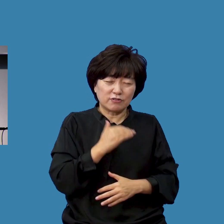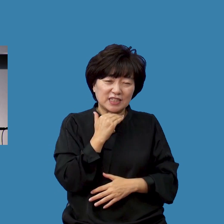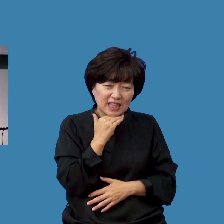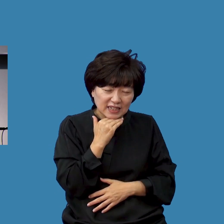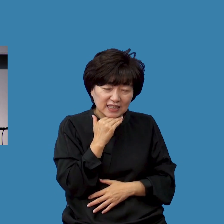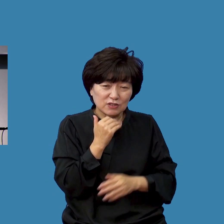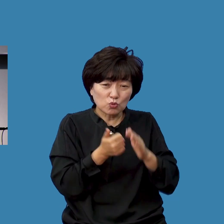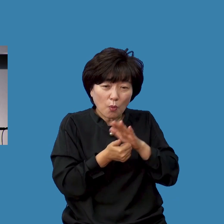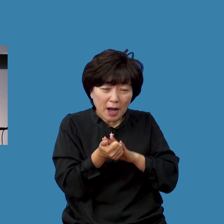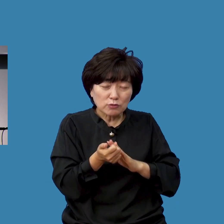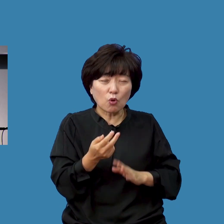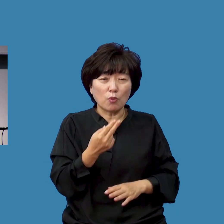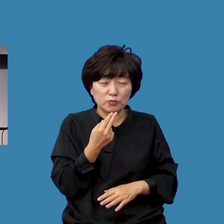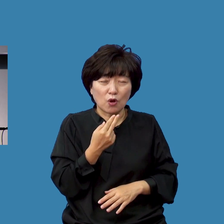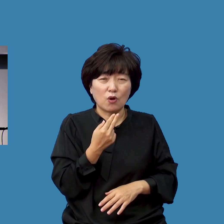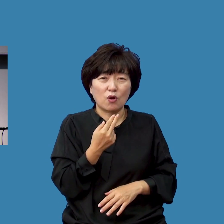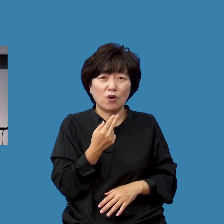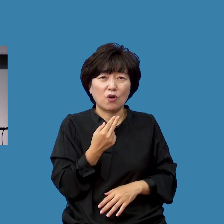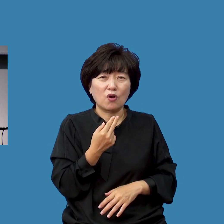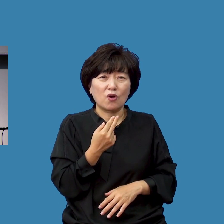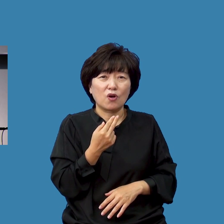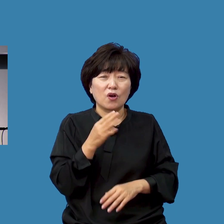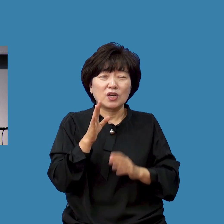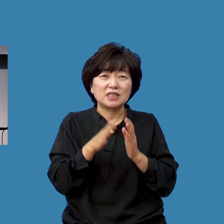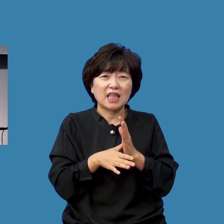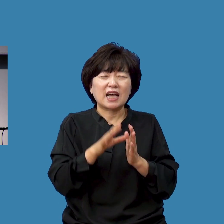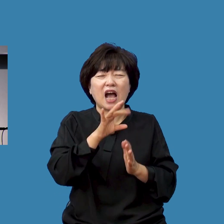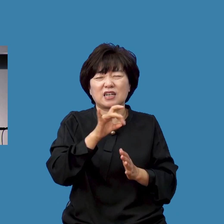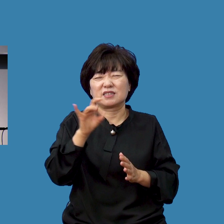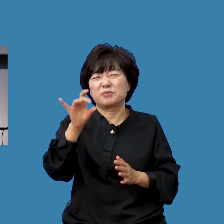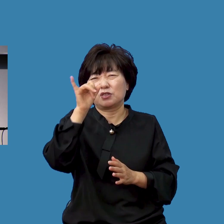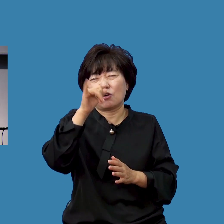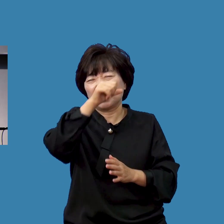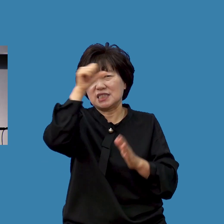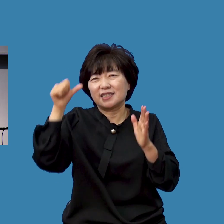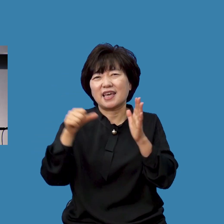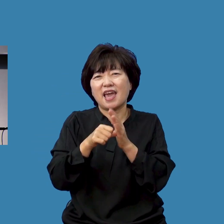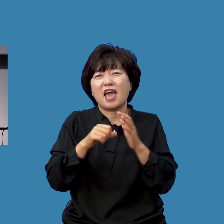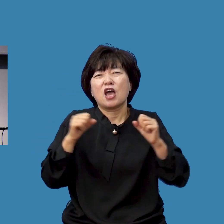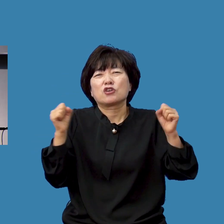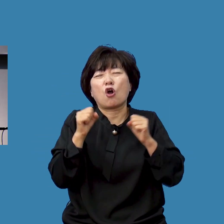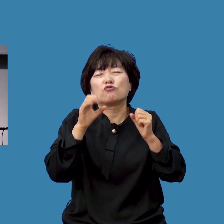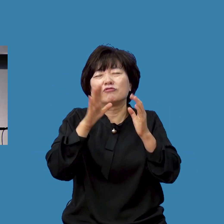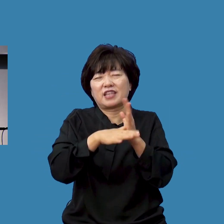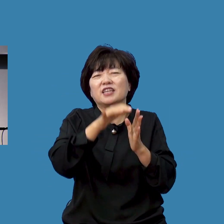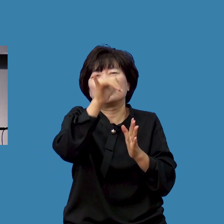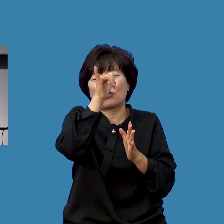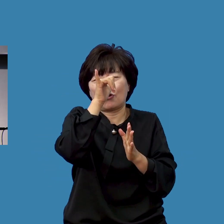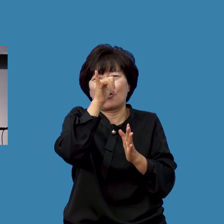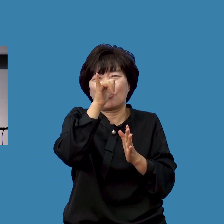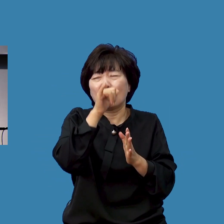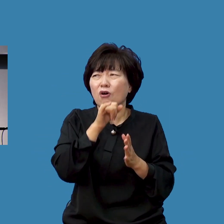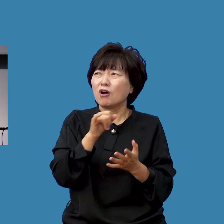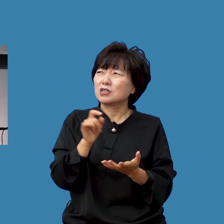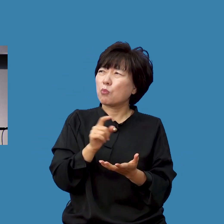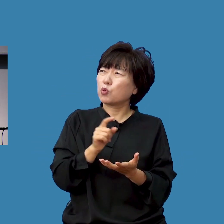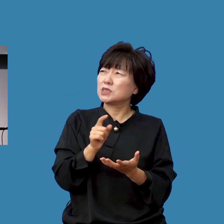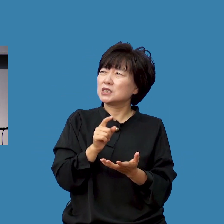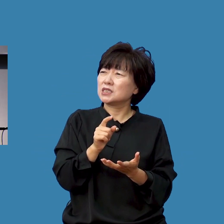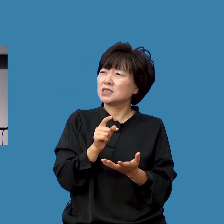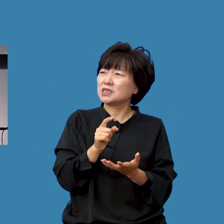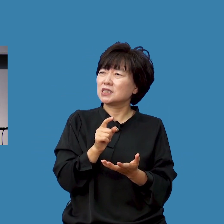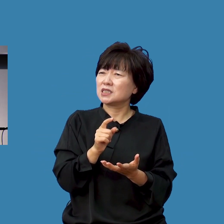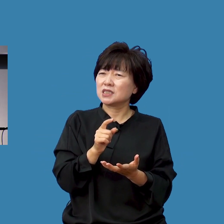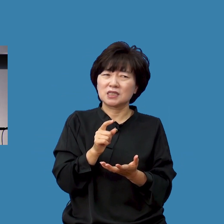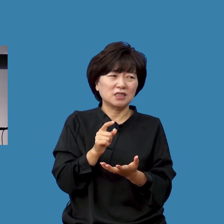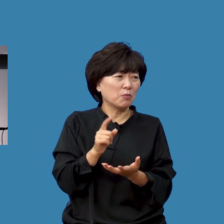아니고, 그렇다고 인내해서 기다려야 될 무슨 소망도 안 보이는 때야. 이런 때가 가끔 있습니다. 인생에. 이게 뭐지